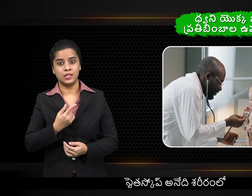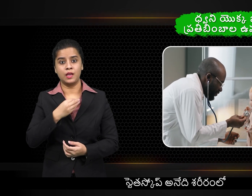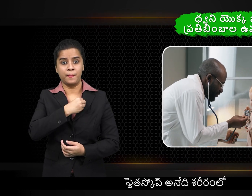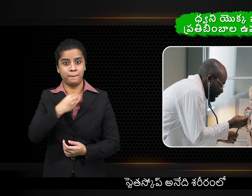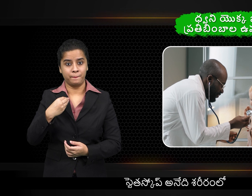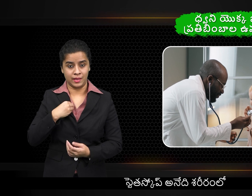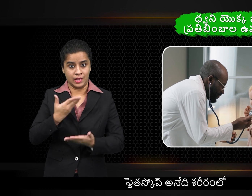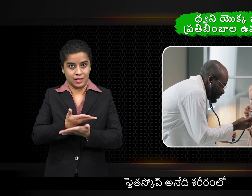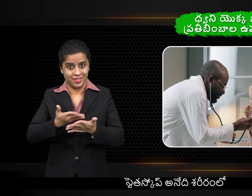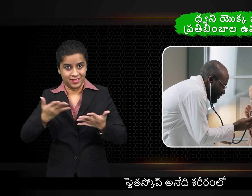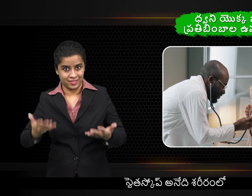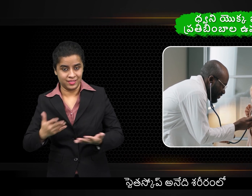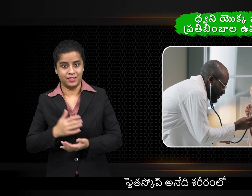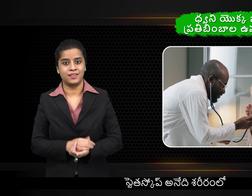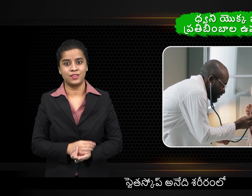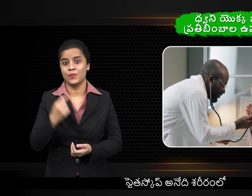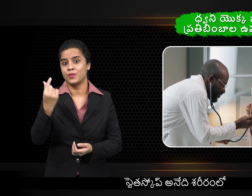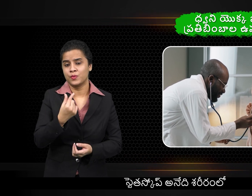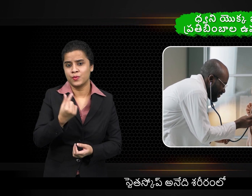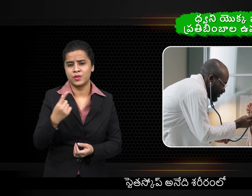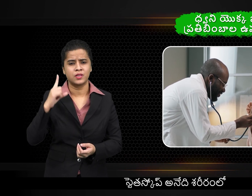స్టెతస్కోప్ అనేది శరీరంలో